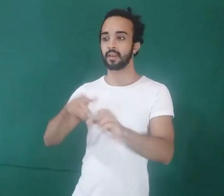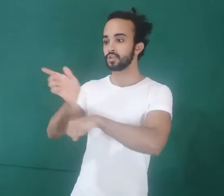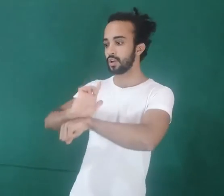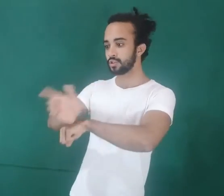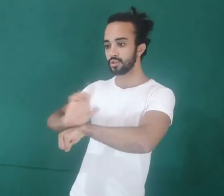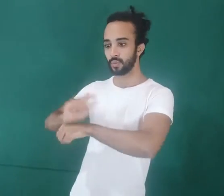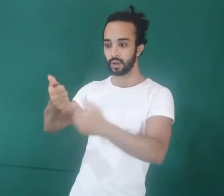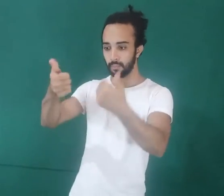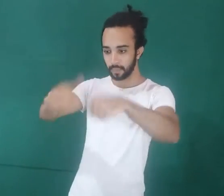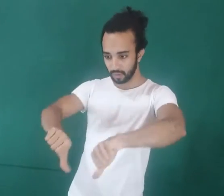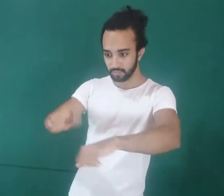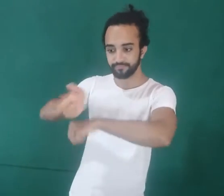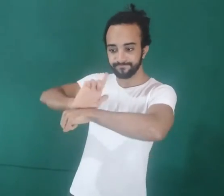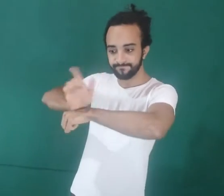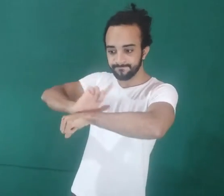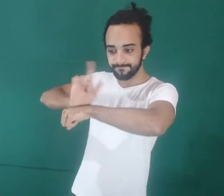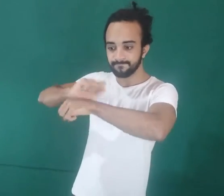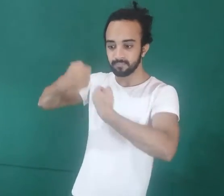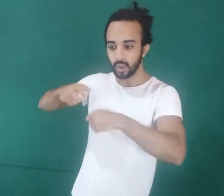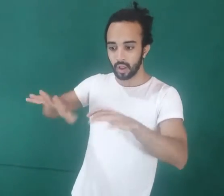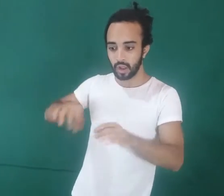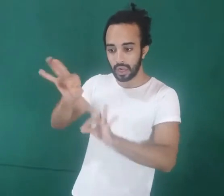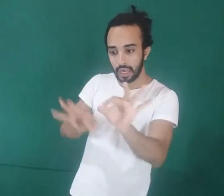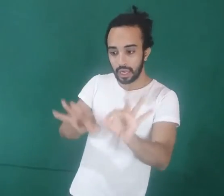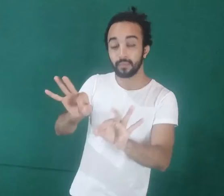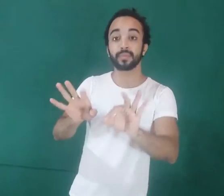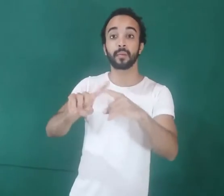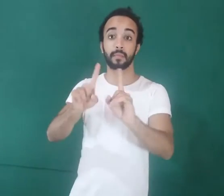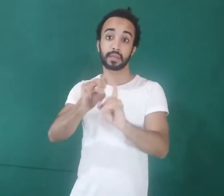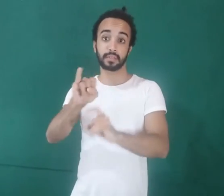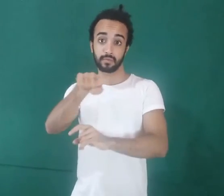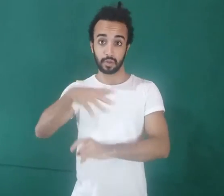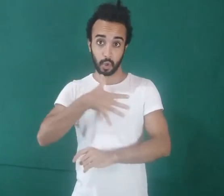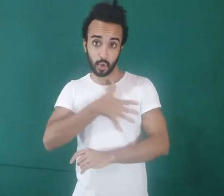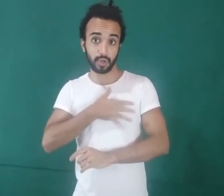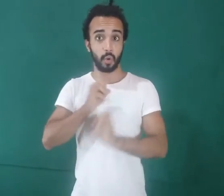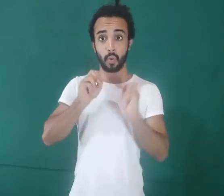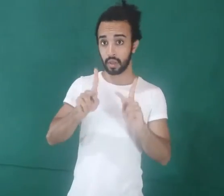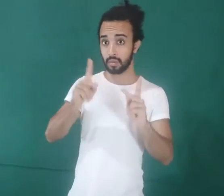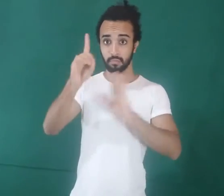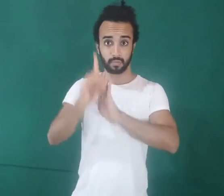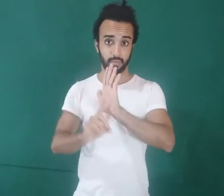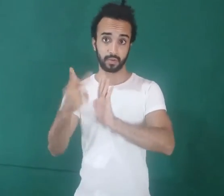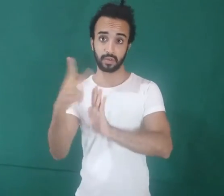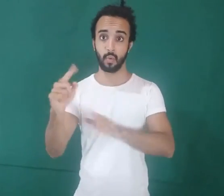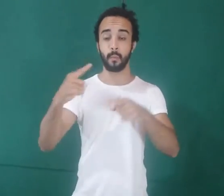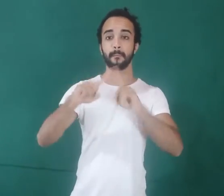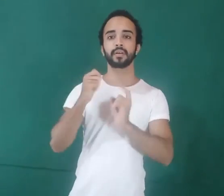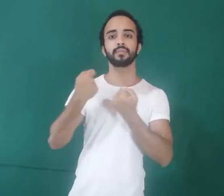ou daquilo, ok, tem o seu direito, mas eu acho que essa pessoa deveria, na verdade, imaginar como essa batida